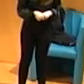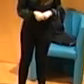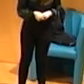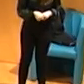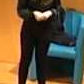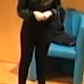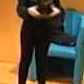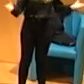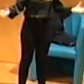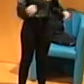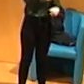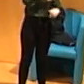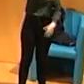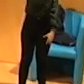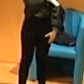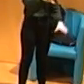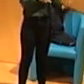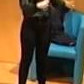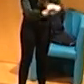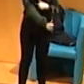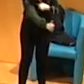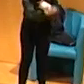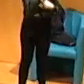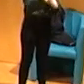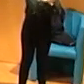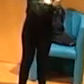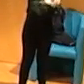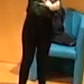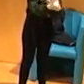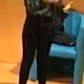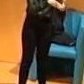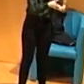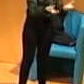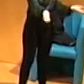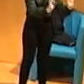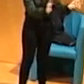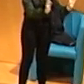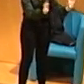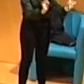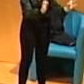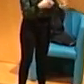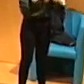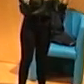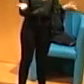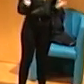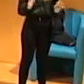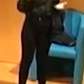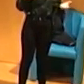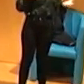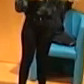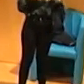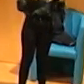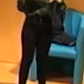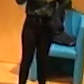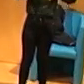Comment font-ils ces parents qui n'ont pas d'enfants en difficulté pour cette notion de temps? En fait, on nous dit qu'on ne les lâche